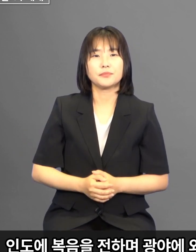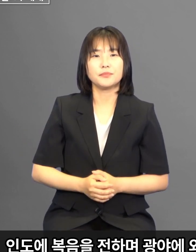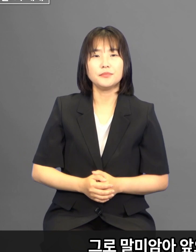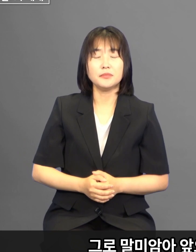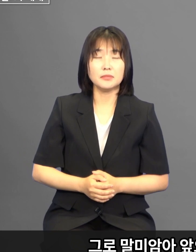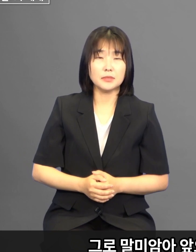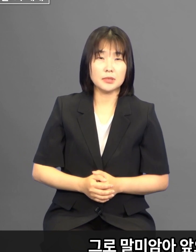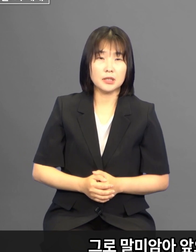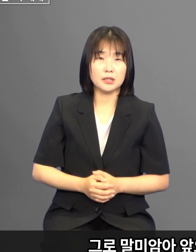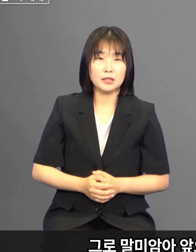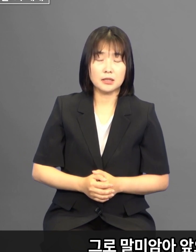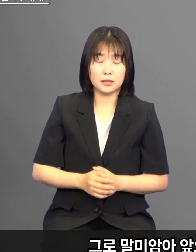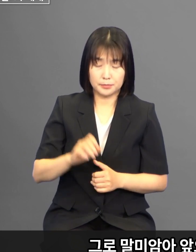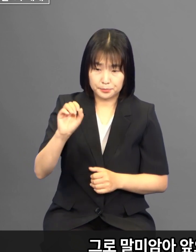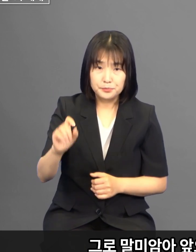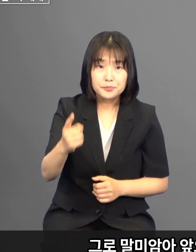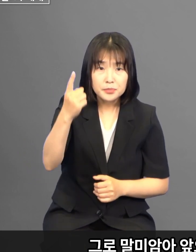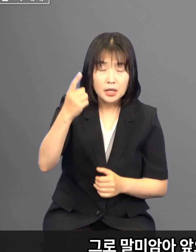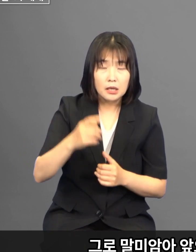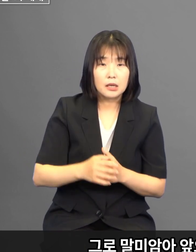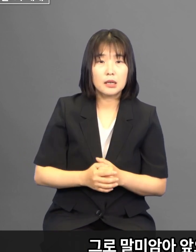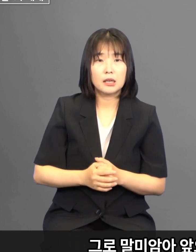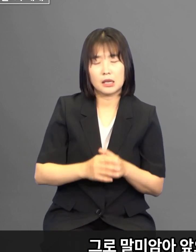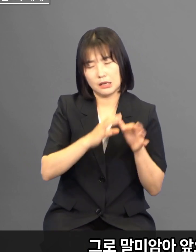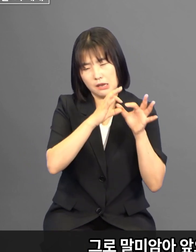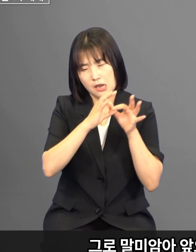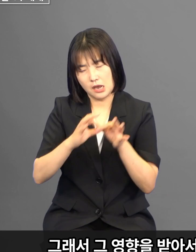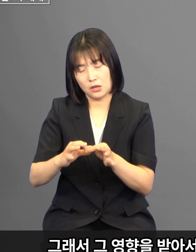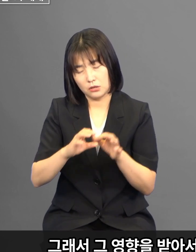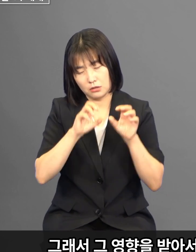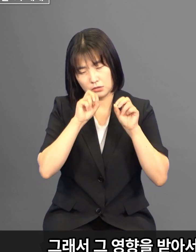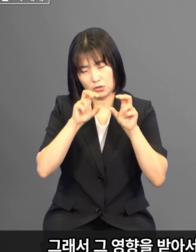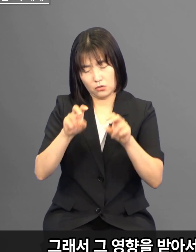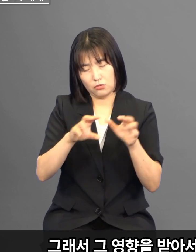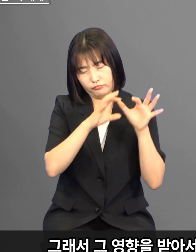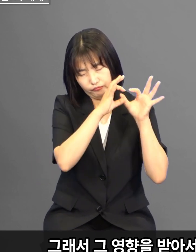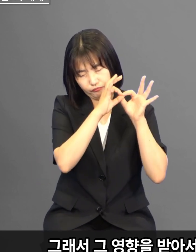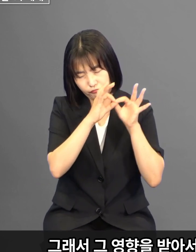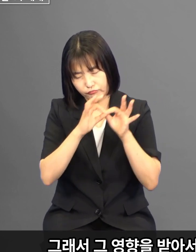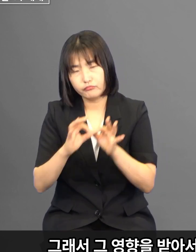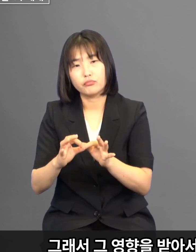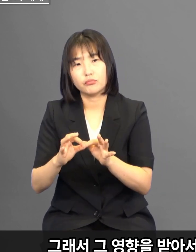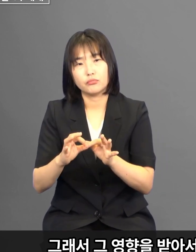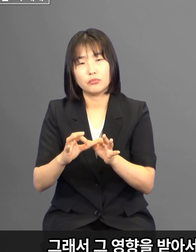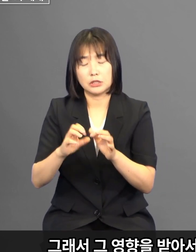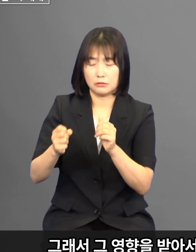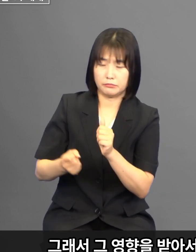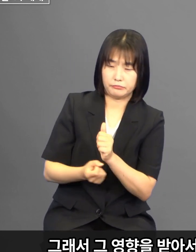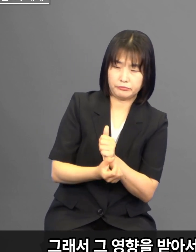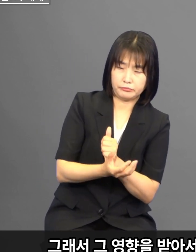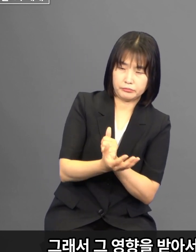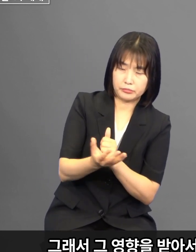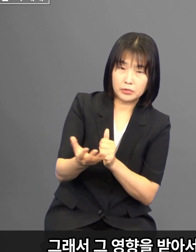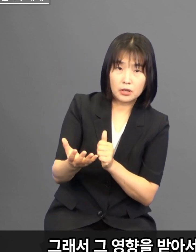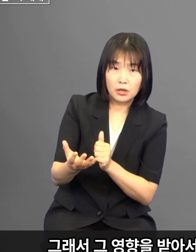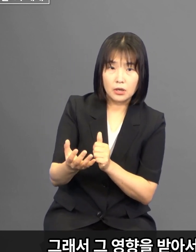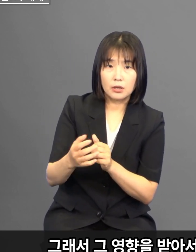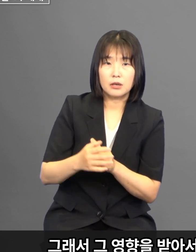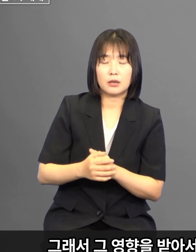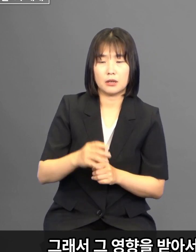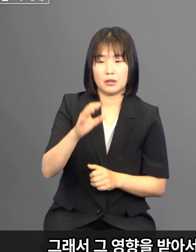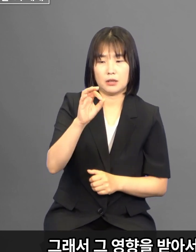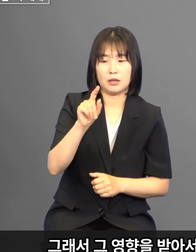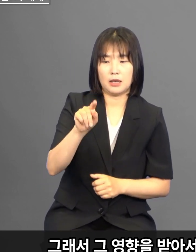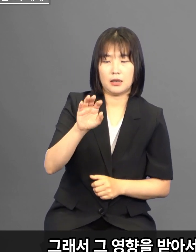선교의 아버지, 그런 말미암아 앞으로 계속 선교가 이어집니다. 그래서 그 영향을 받아서 아펜젤러 선교사님도